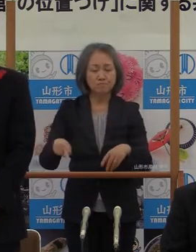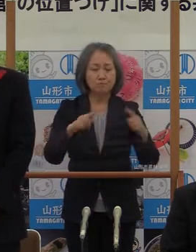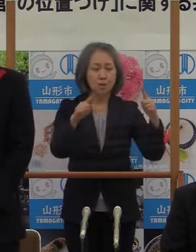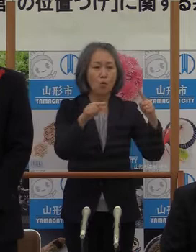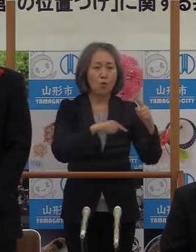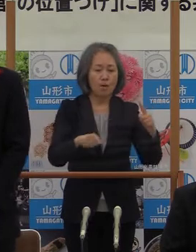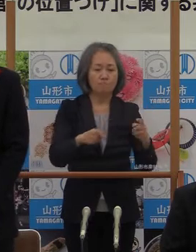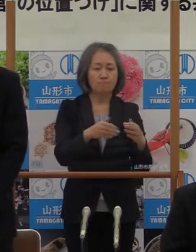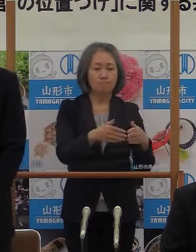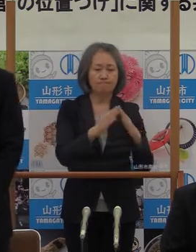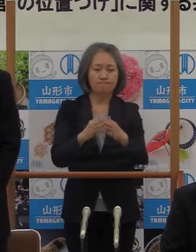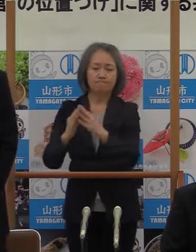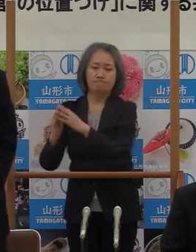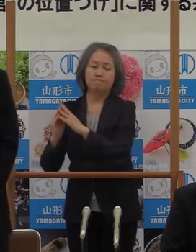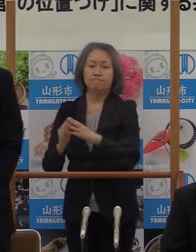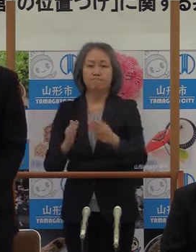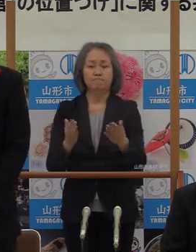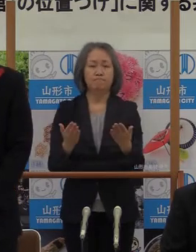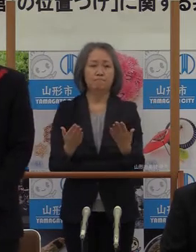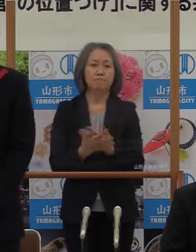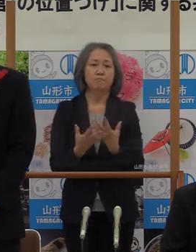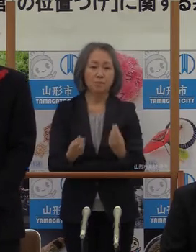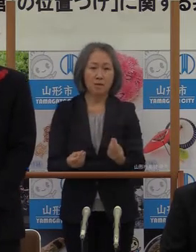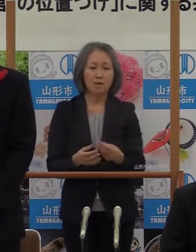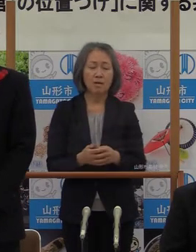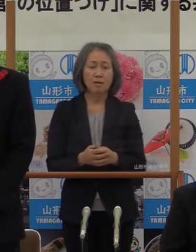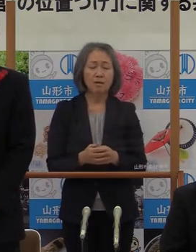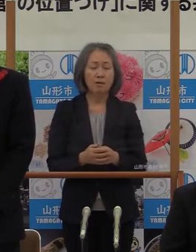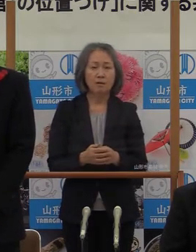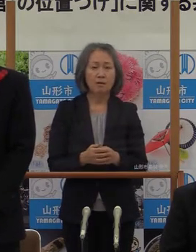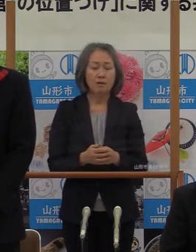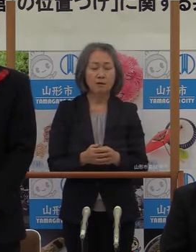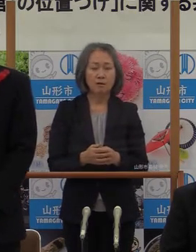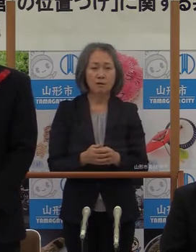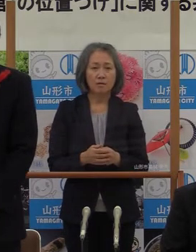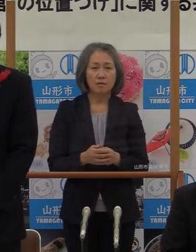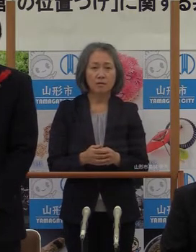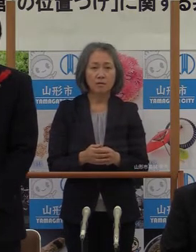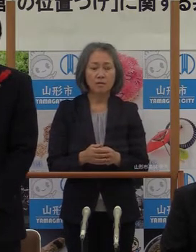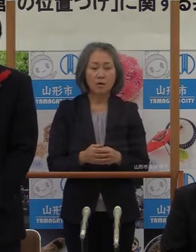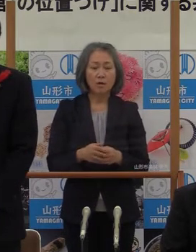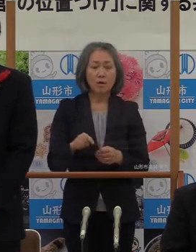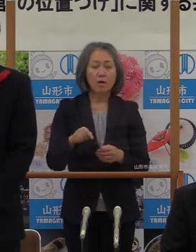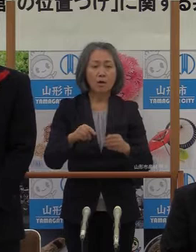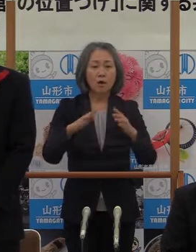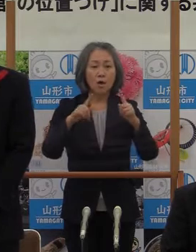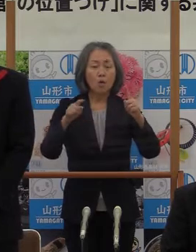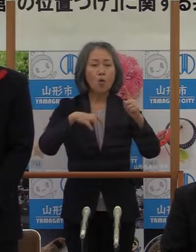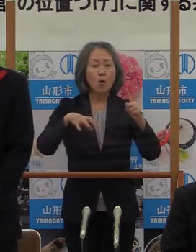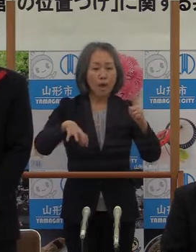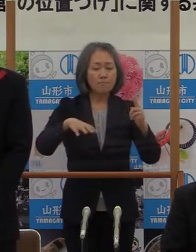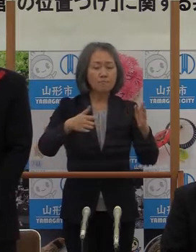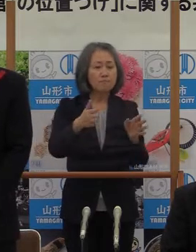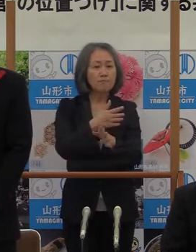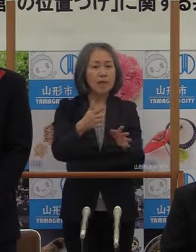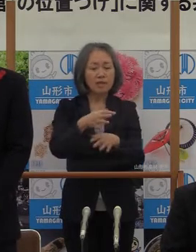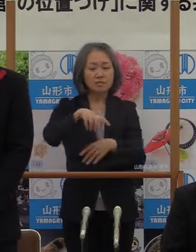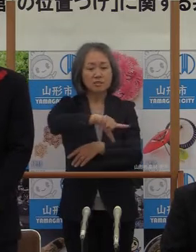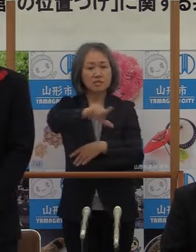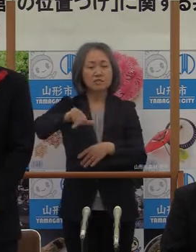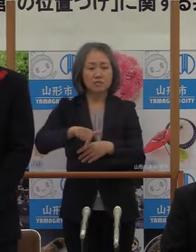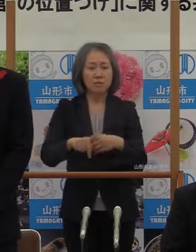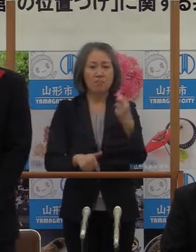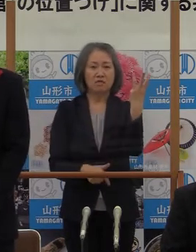消を図ってまいりました。現在市街化区域内の公園空白区域は3区域となっております